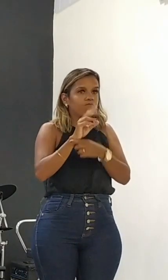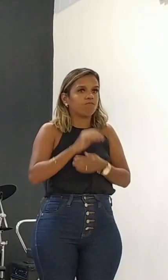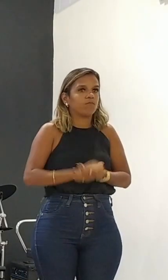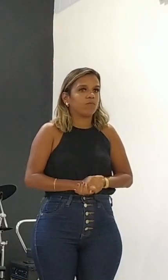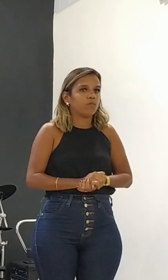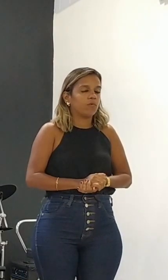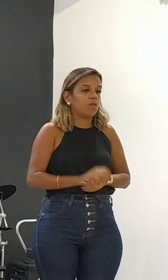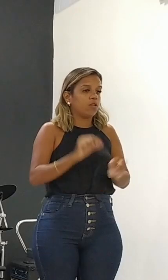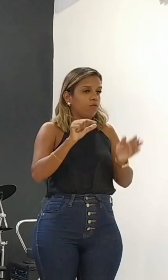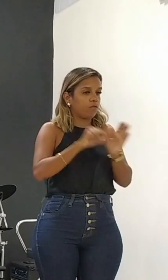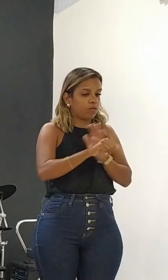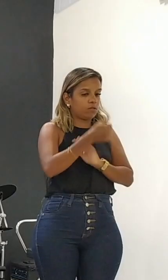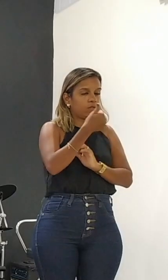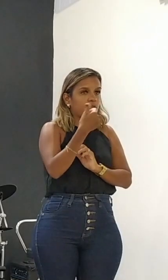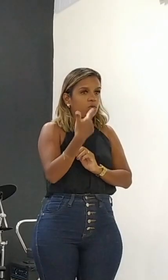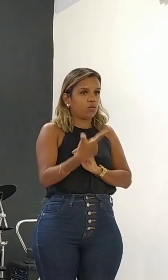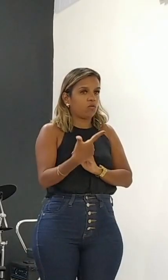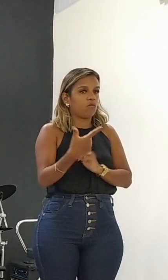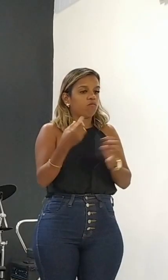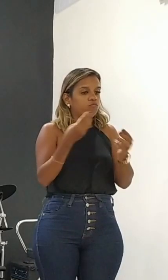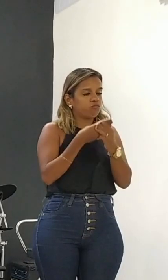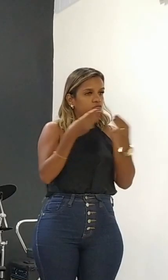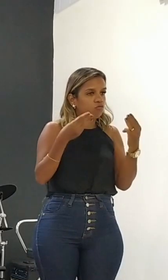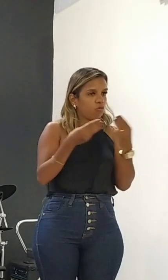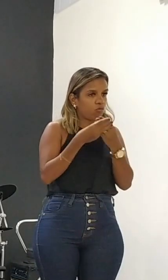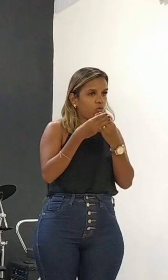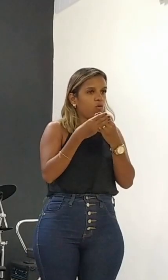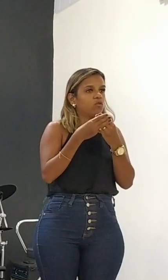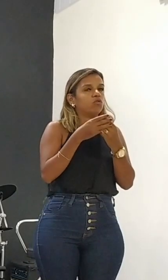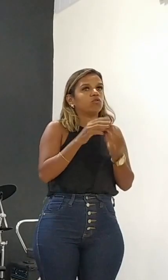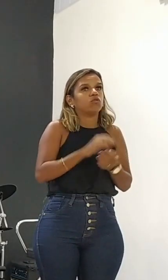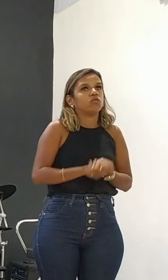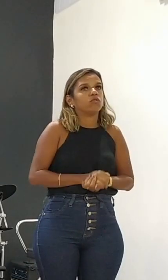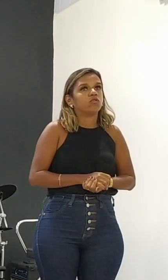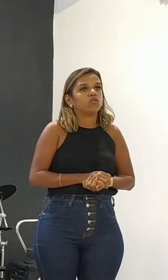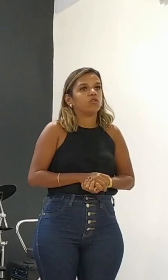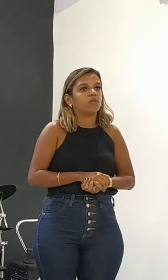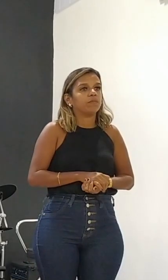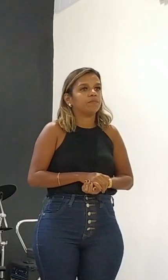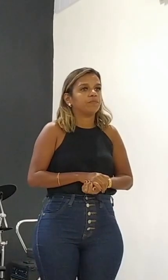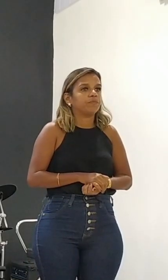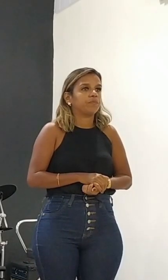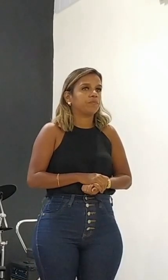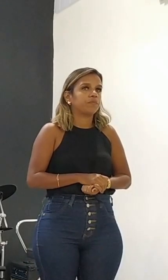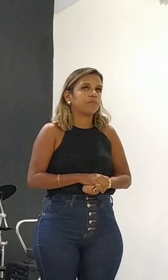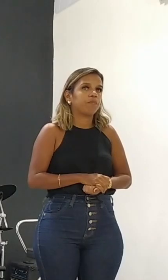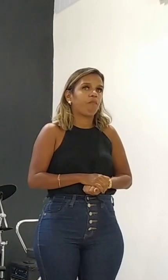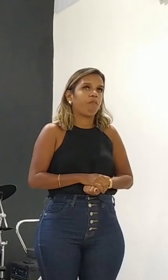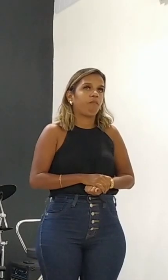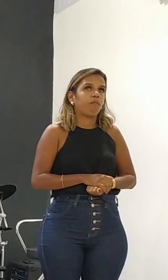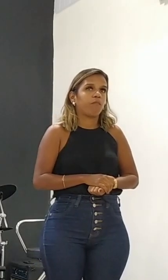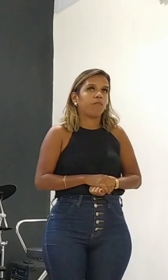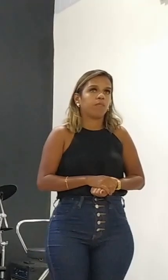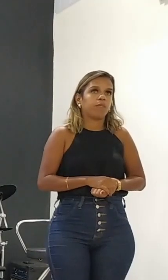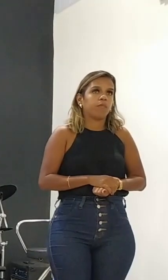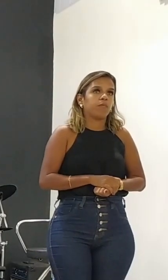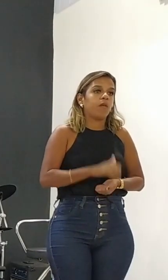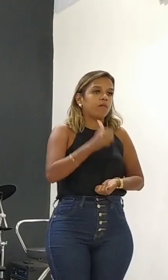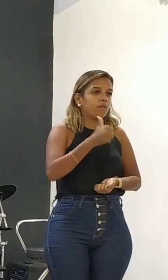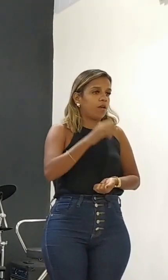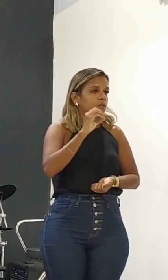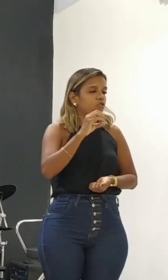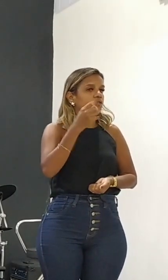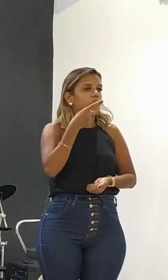12: sucedeu que, vindo os judeus que habitavam entre eles, 10 vezes nos disseram de todos os